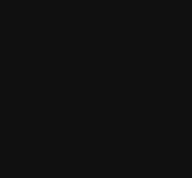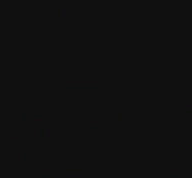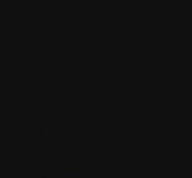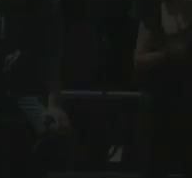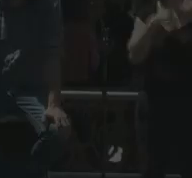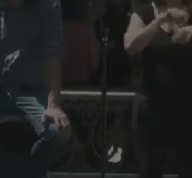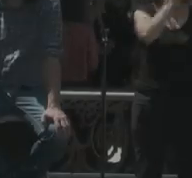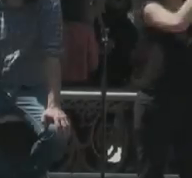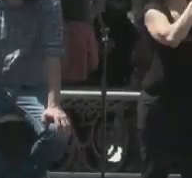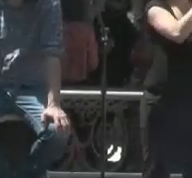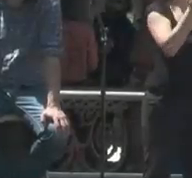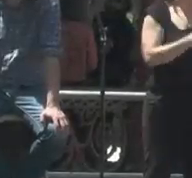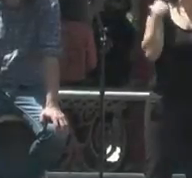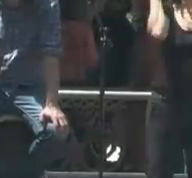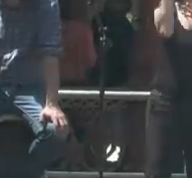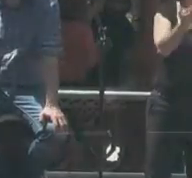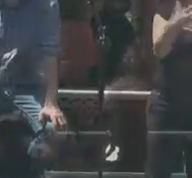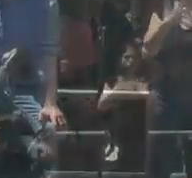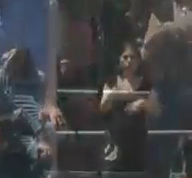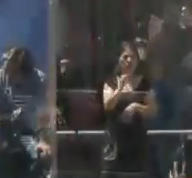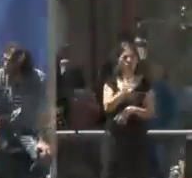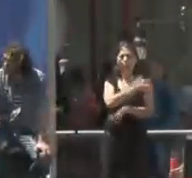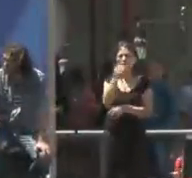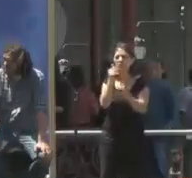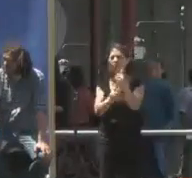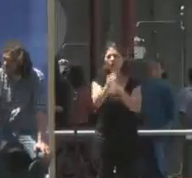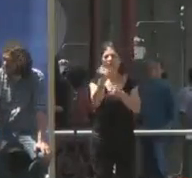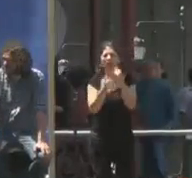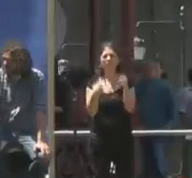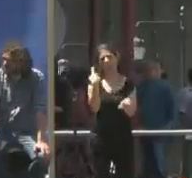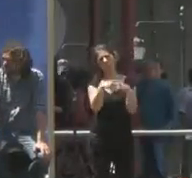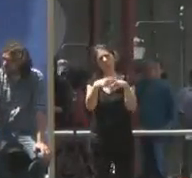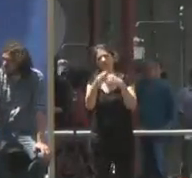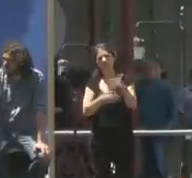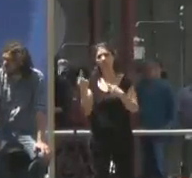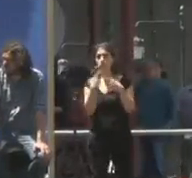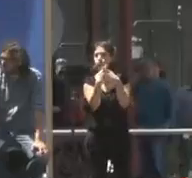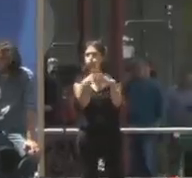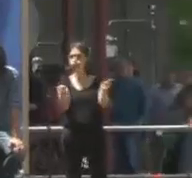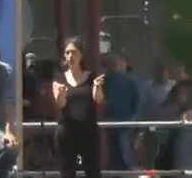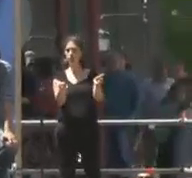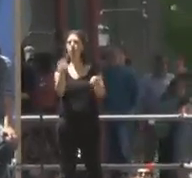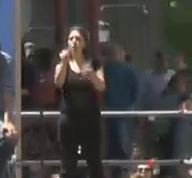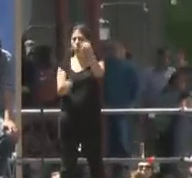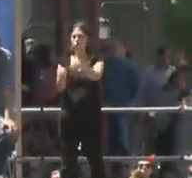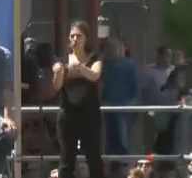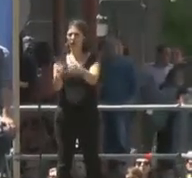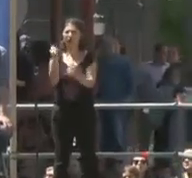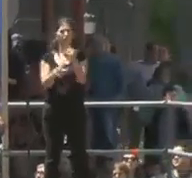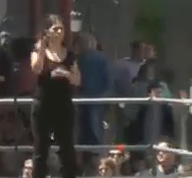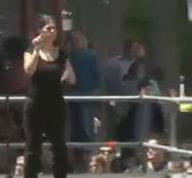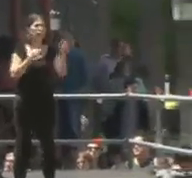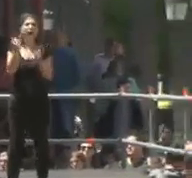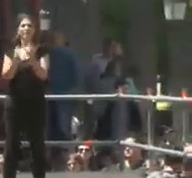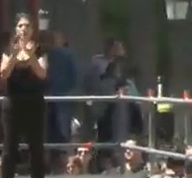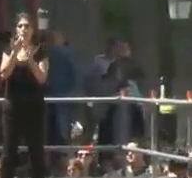un modelo de país que no ha funcionado o las posibilidades de hacer las cosas de manera diferente. Tenemos un referéndum sobre si se